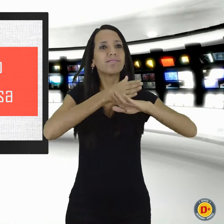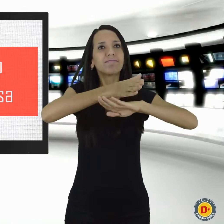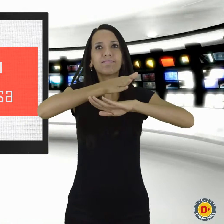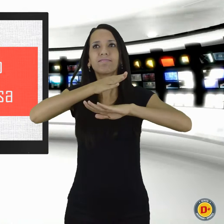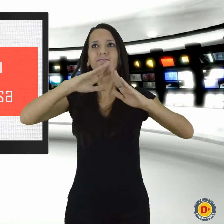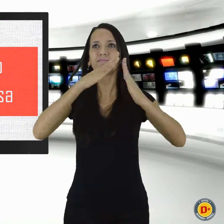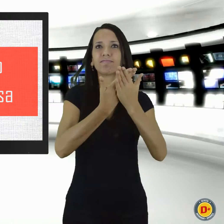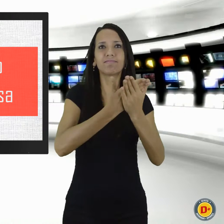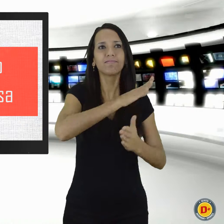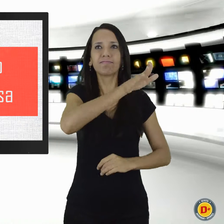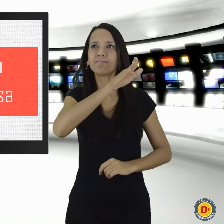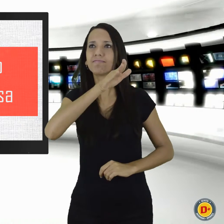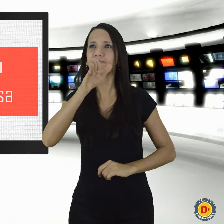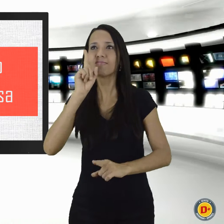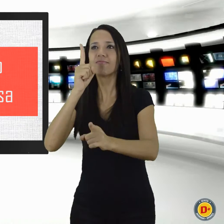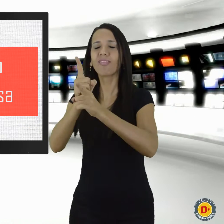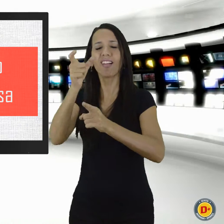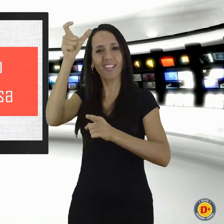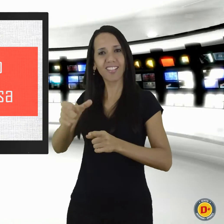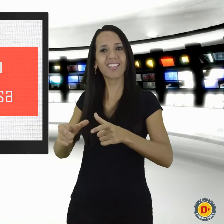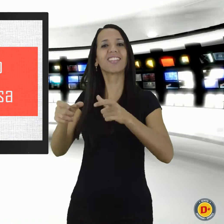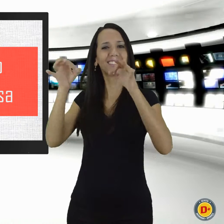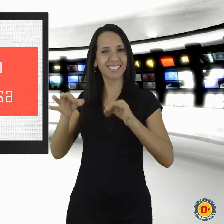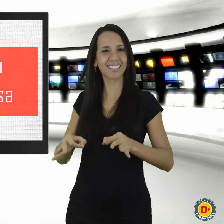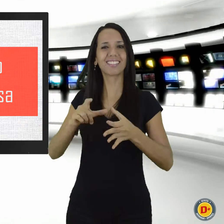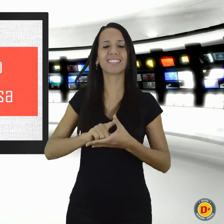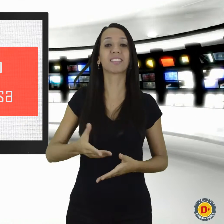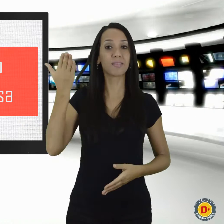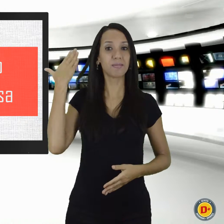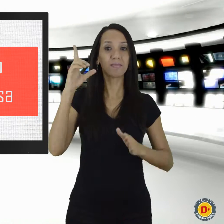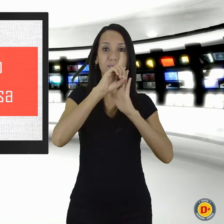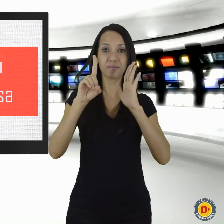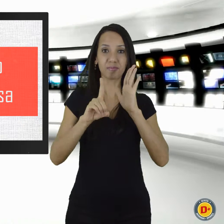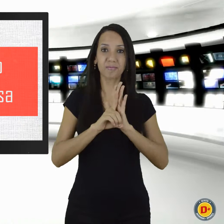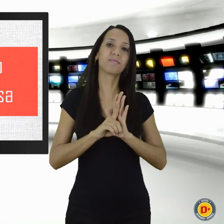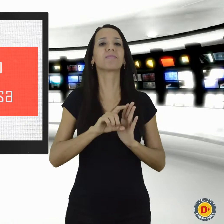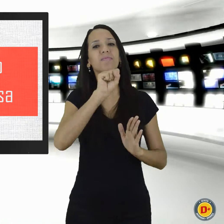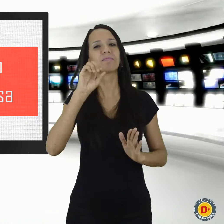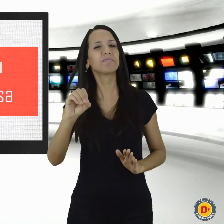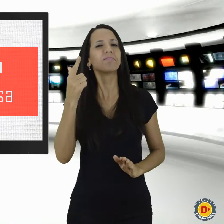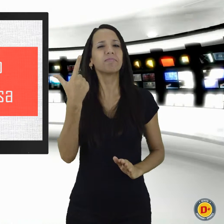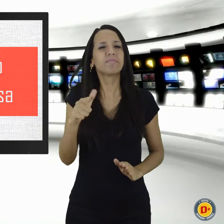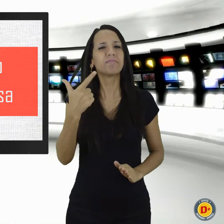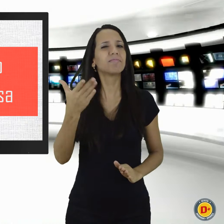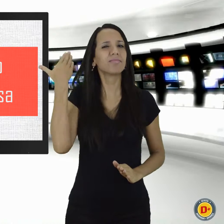ideal. Afinal, na década de 1980, não existia a convenção da ONU, Estatuto da Pessoa